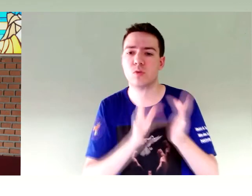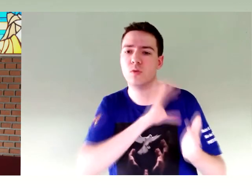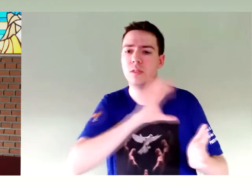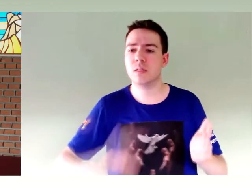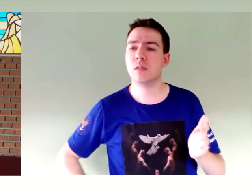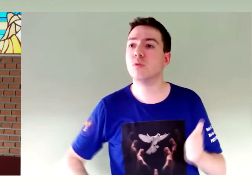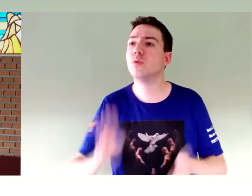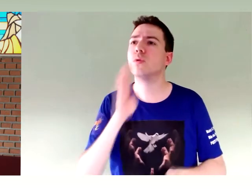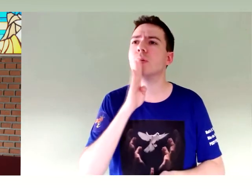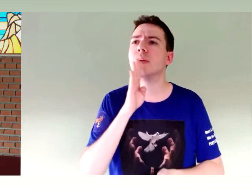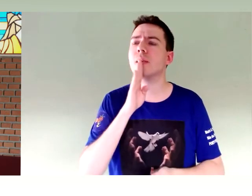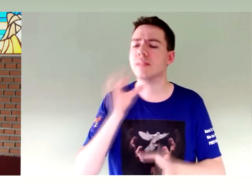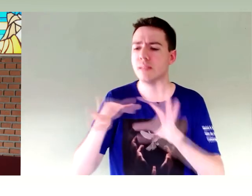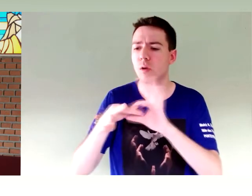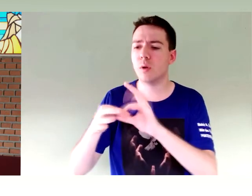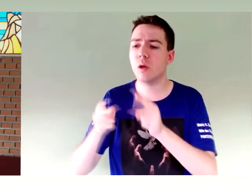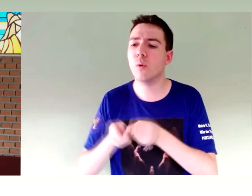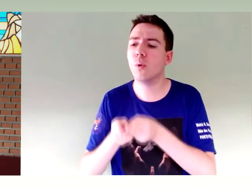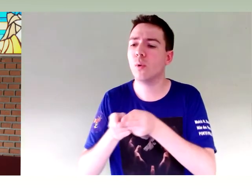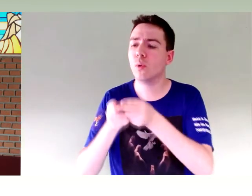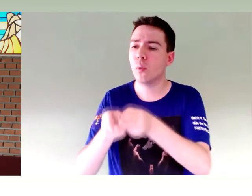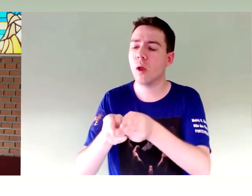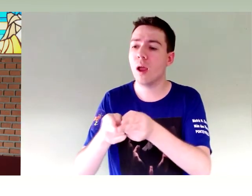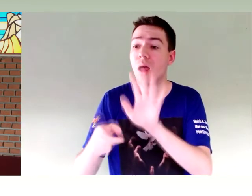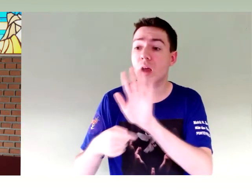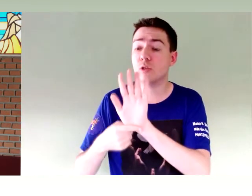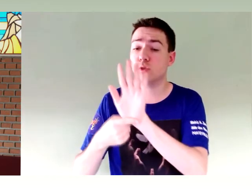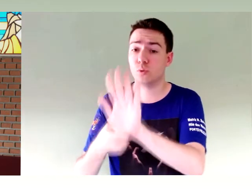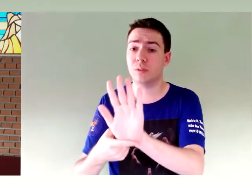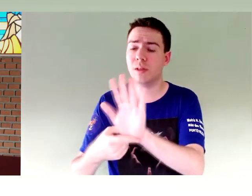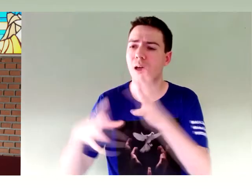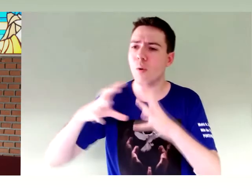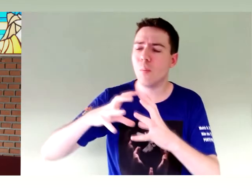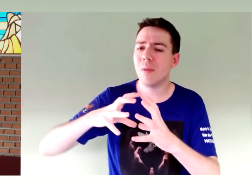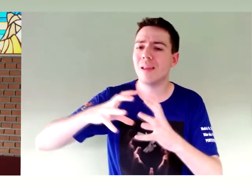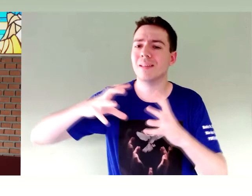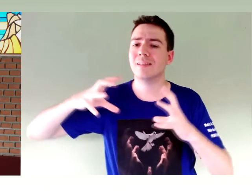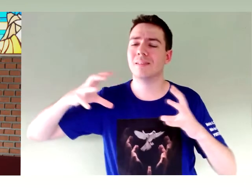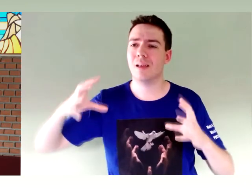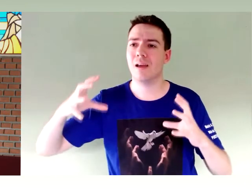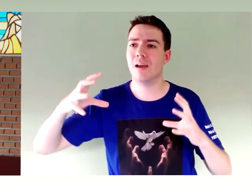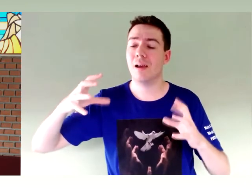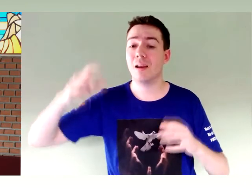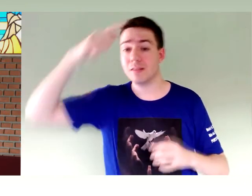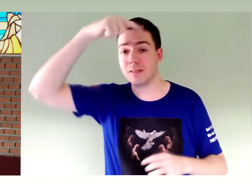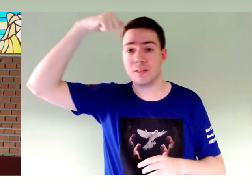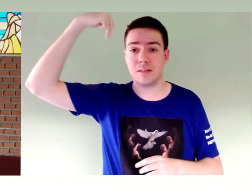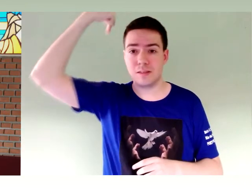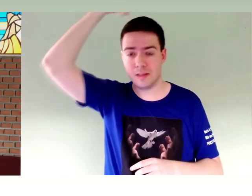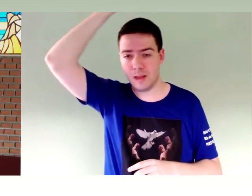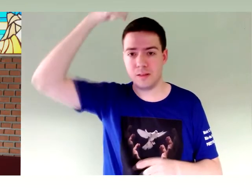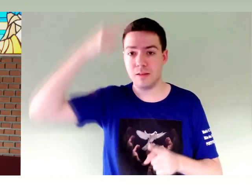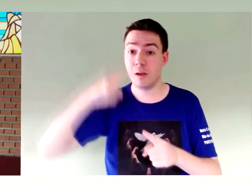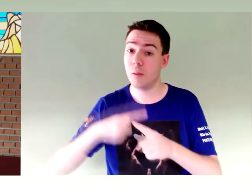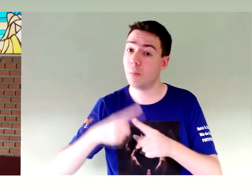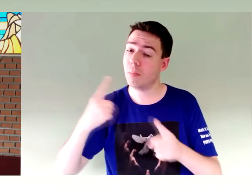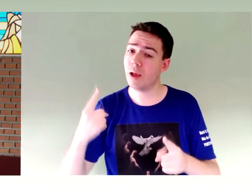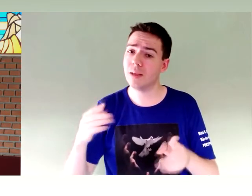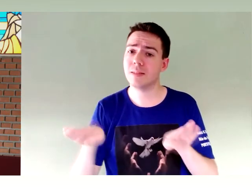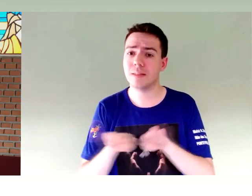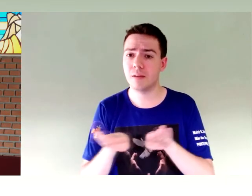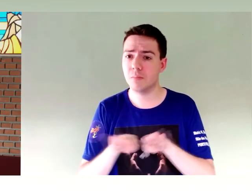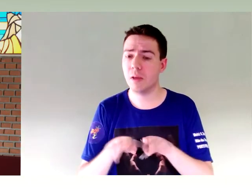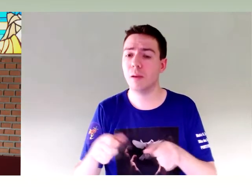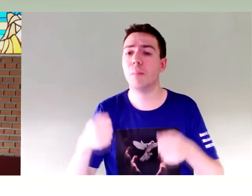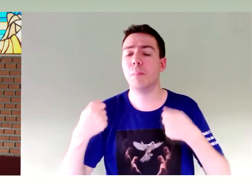reconhecem que a aliança com Noé pode conduzir a um alto grau de santidade, mas pode